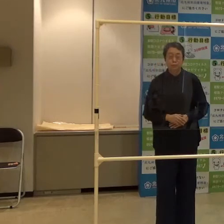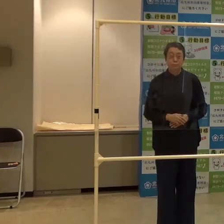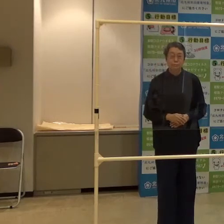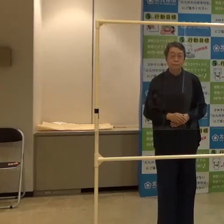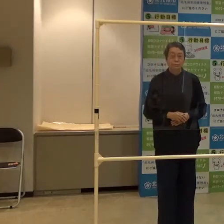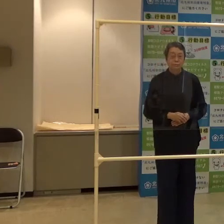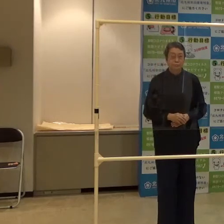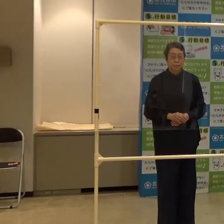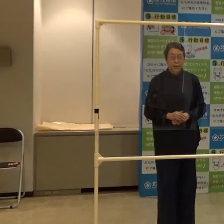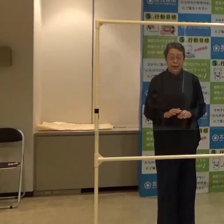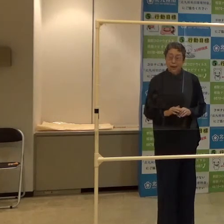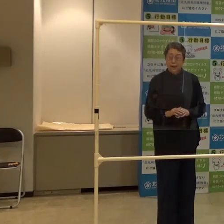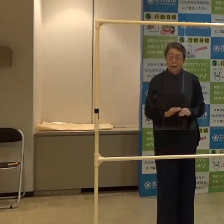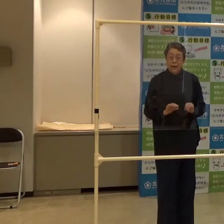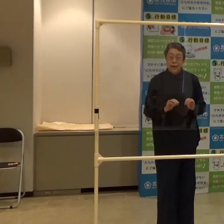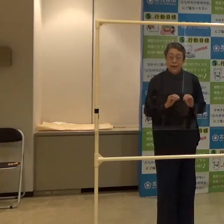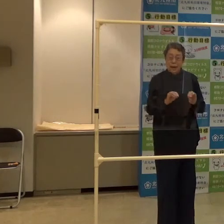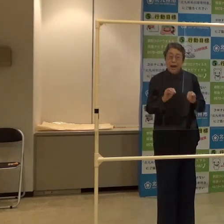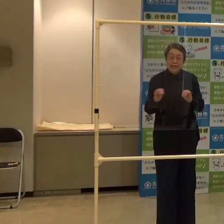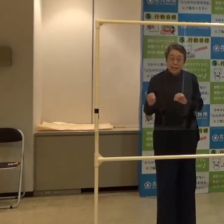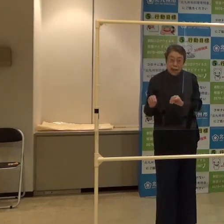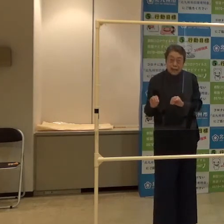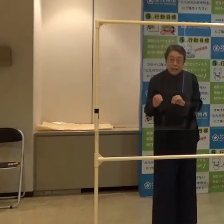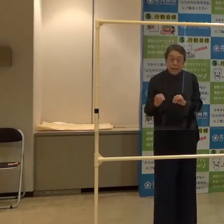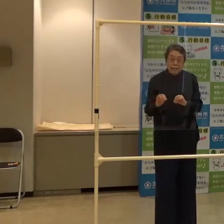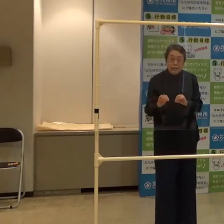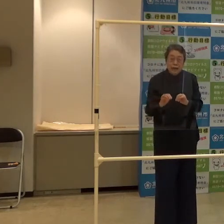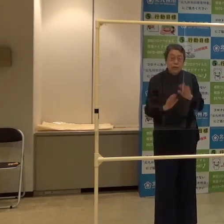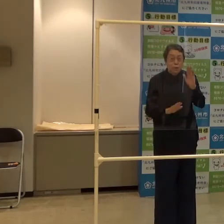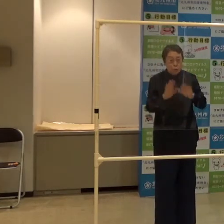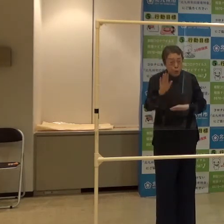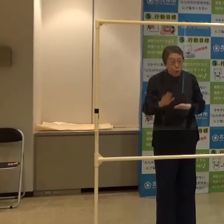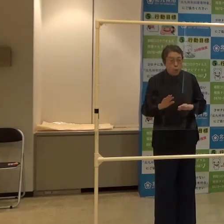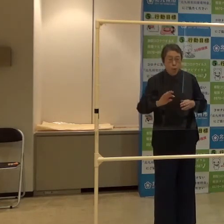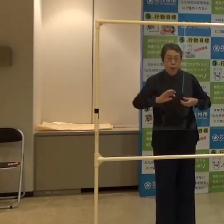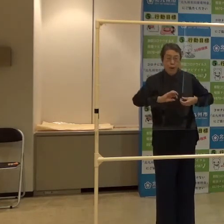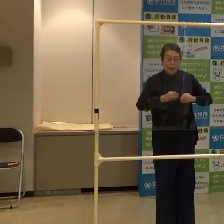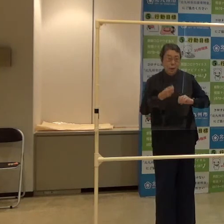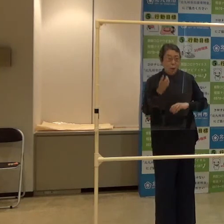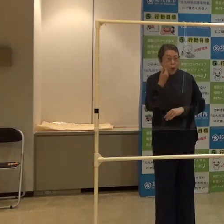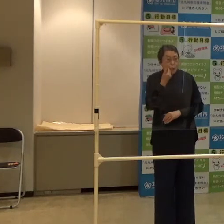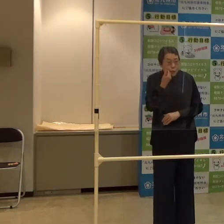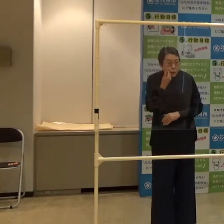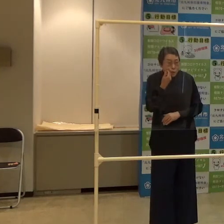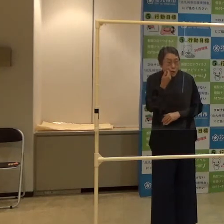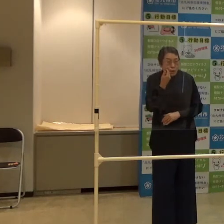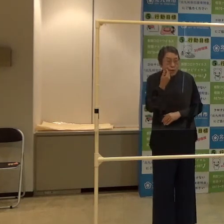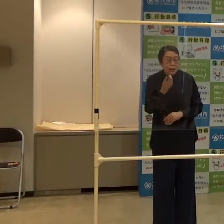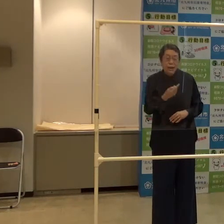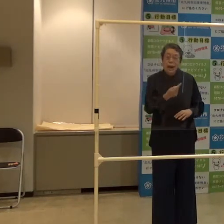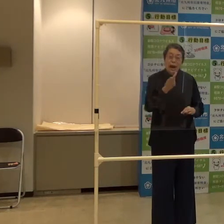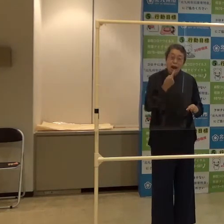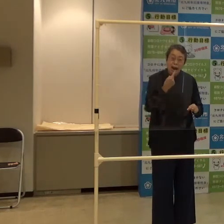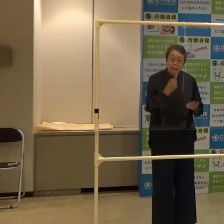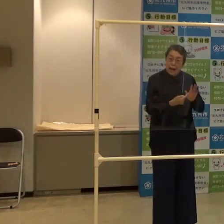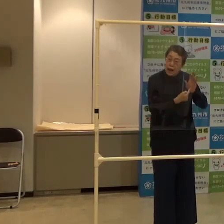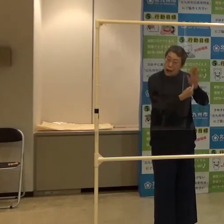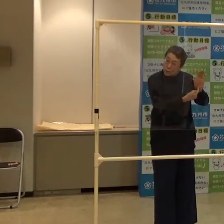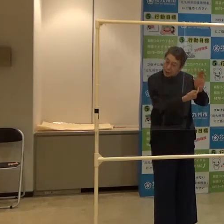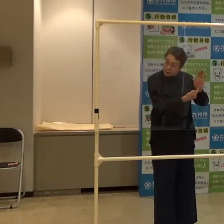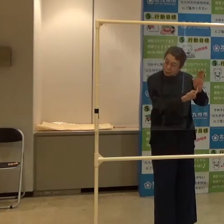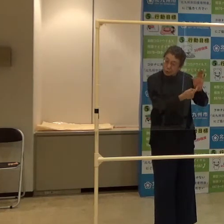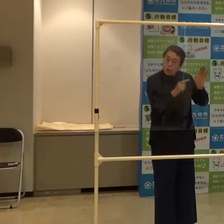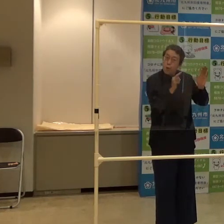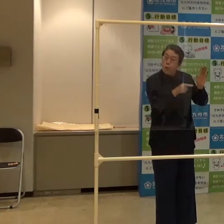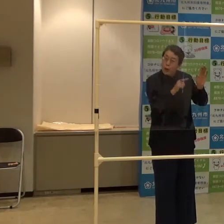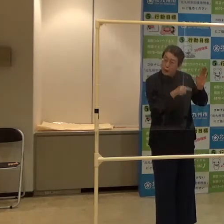例えば緑や黄色や赤だという形でですね、注意を喚起する手法自身がどこまで合理性を持つ